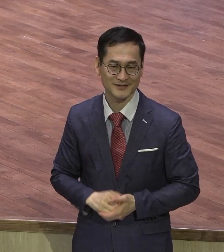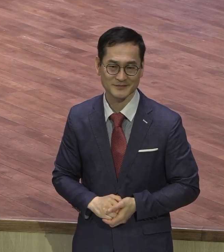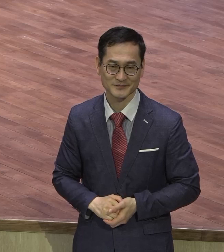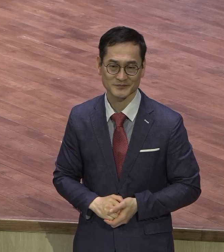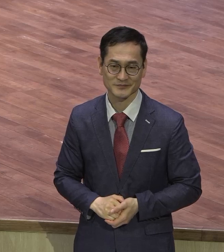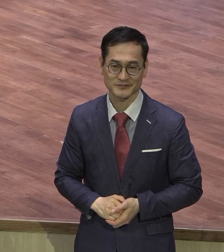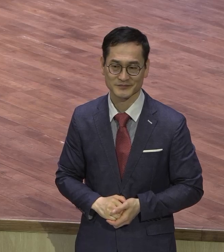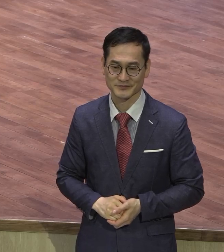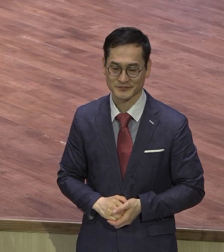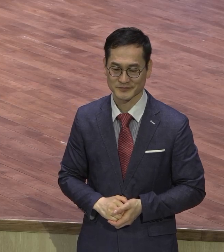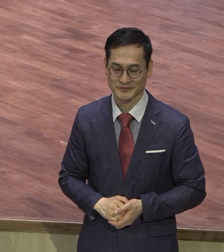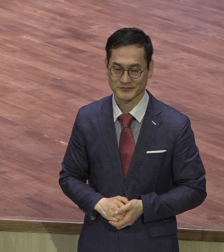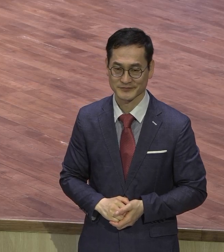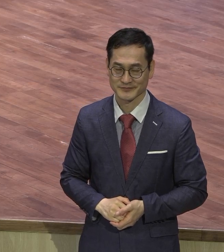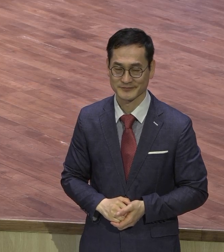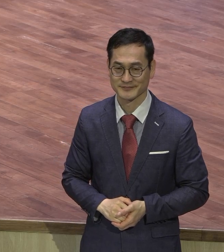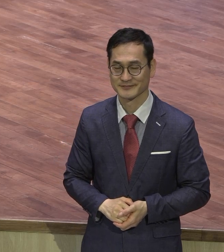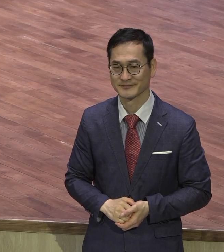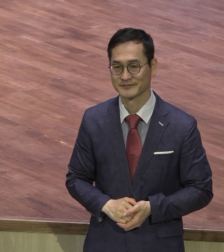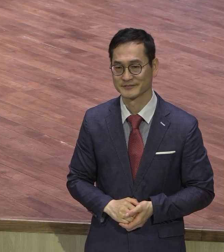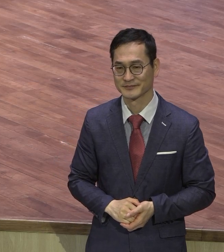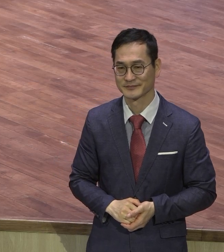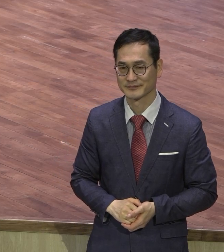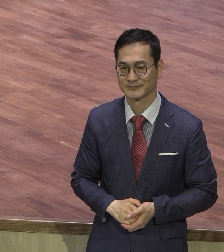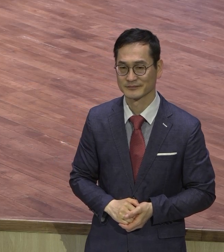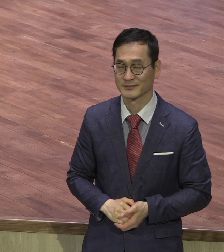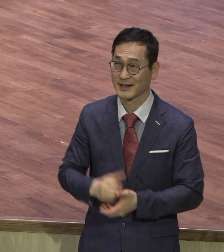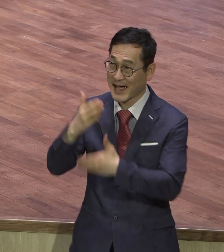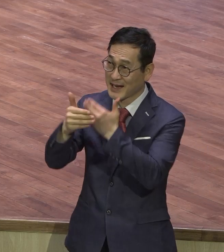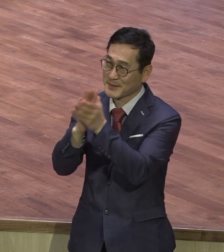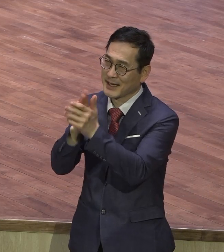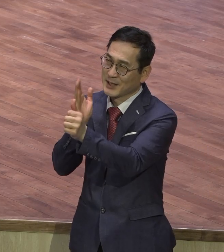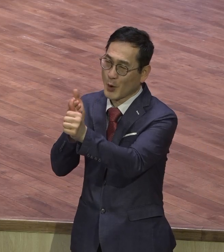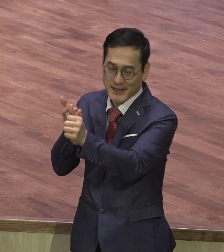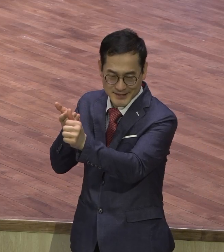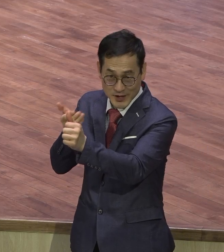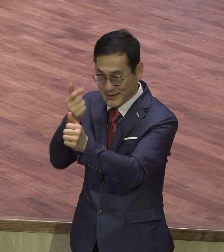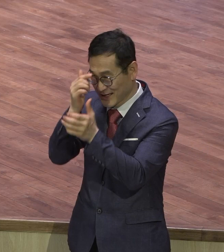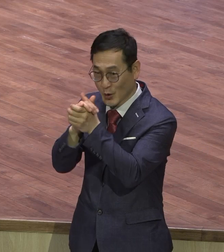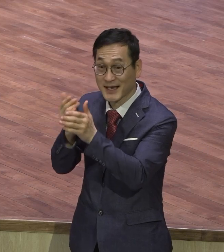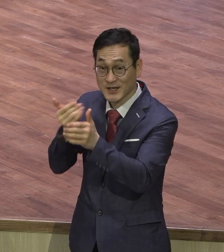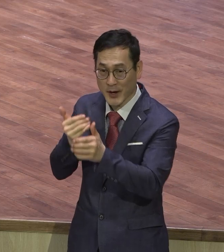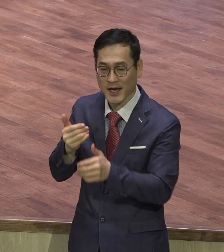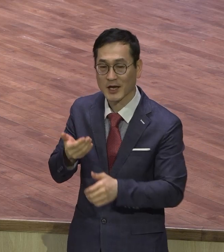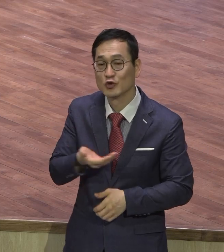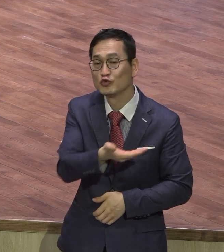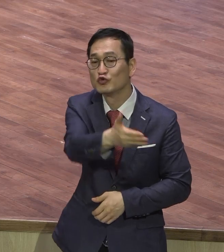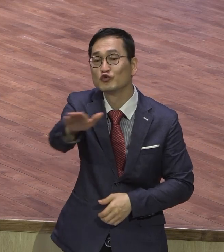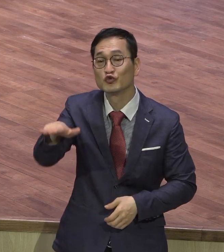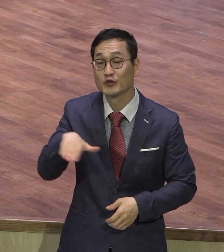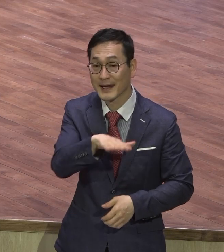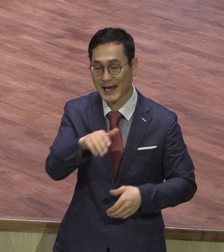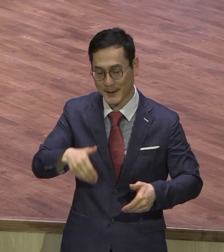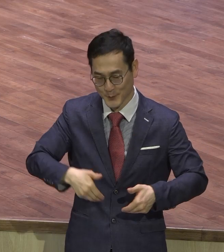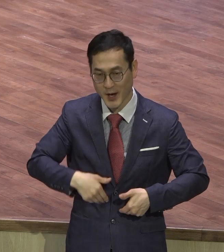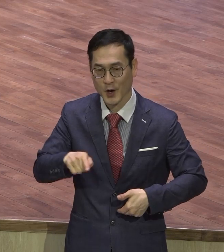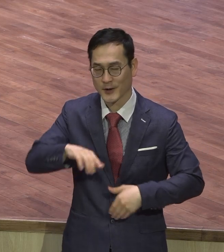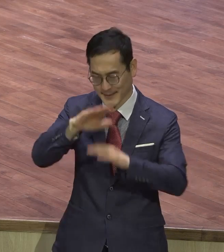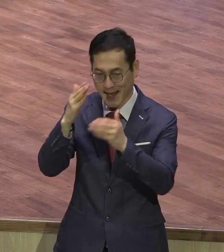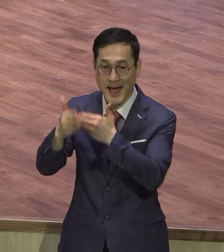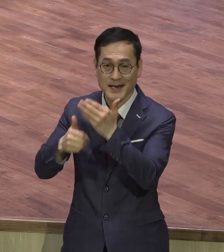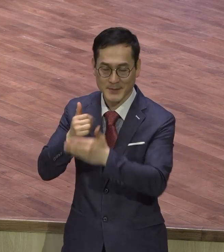다 아신다고 말씀하고 있잖아요. 구하기 전에 너희에게 있어야 할 것을 너희 아버지께 다 아시느니라